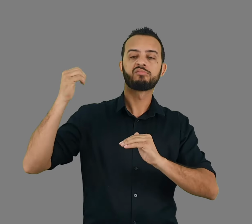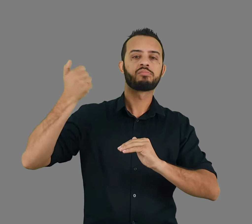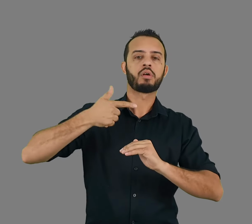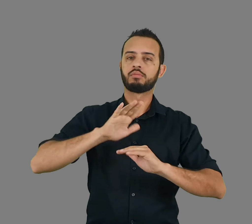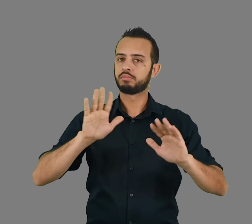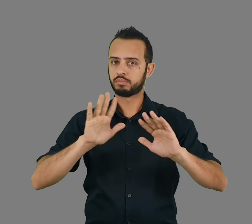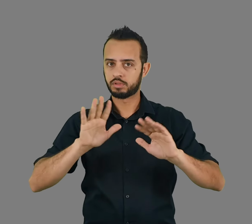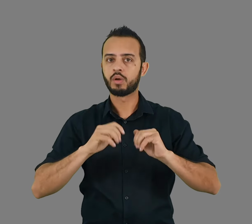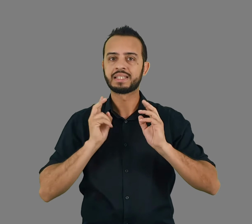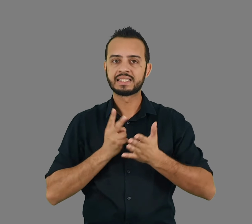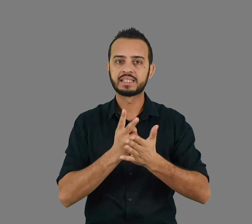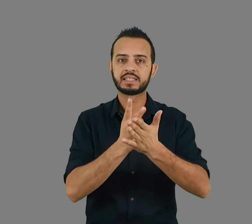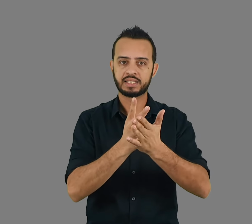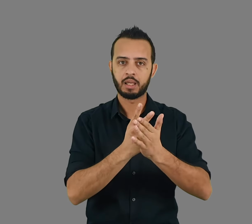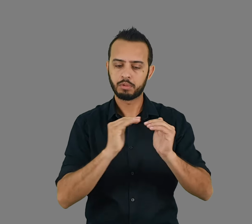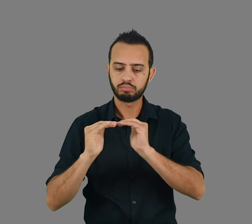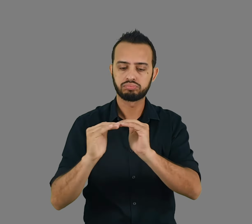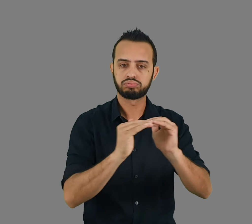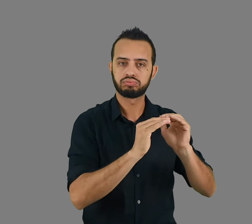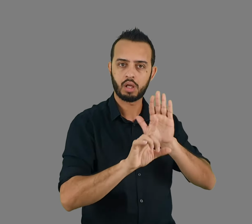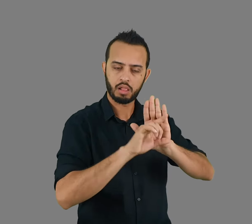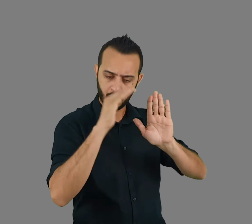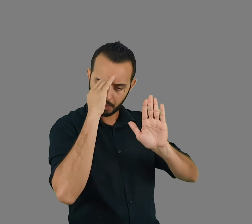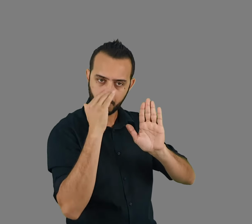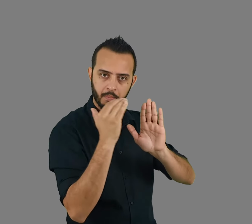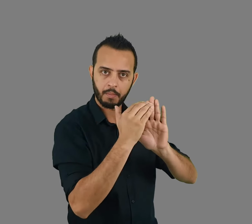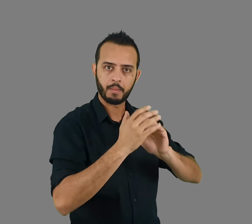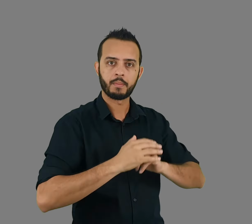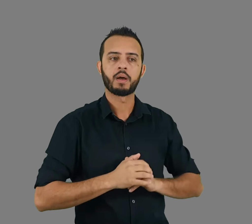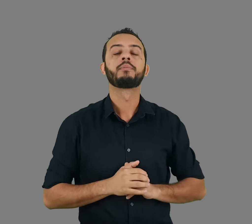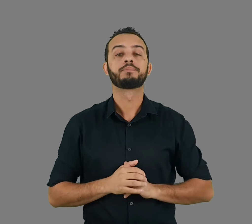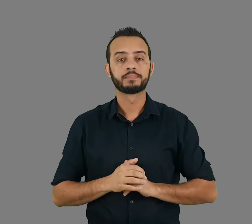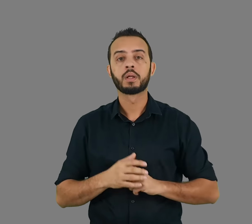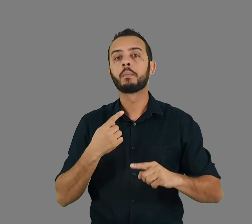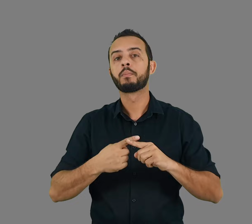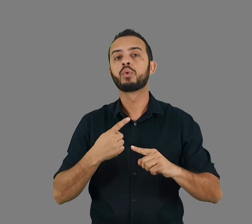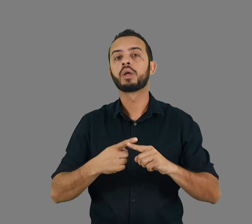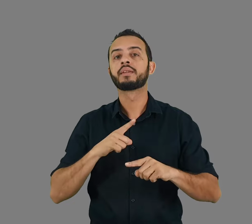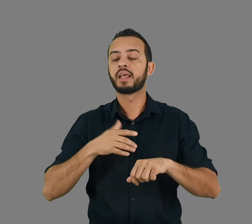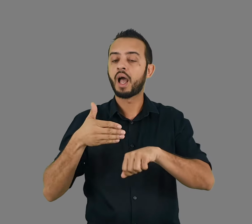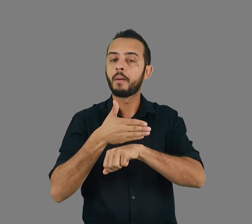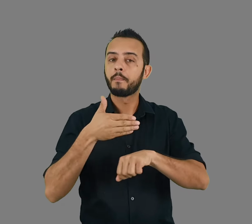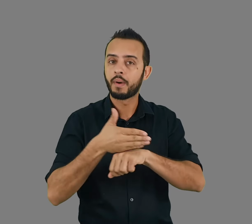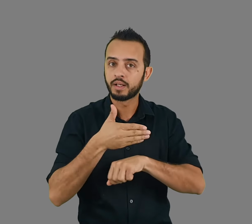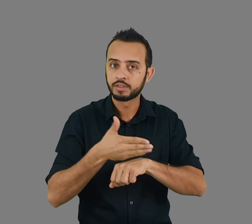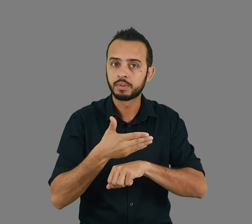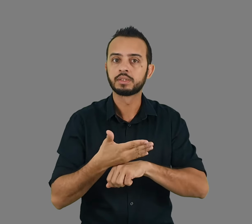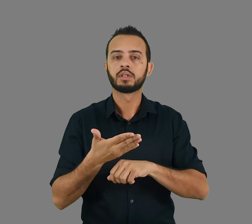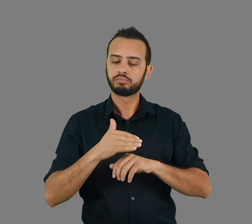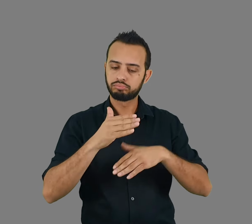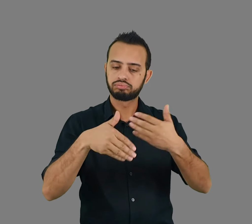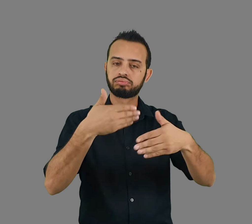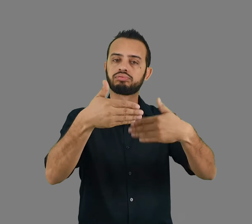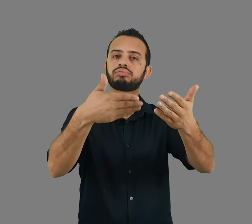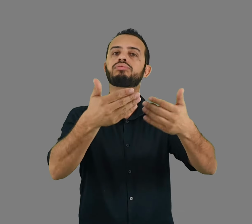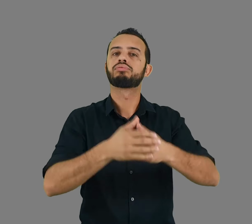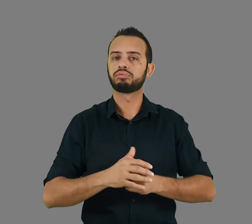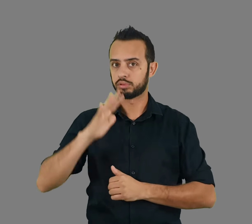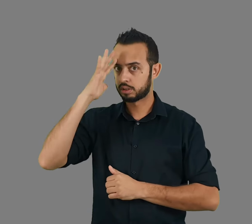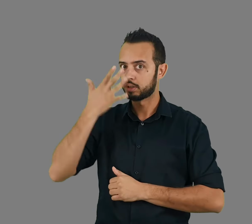lícitas ou ilícitas de qualquer forma, em decorrência da participação nos processos decisórios, e